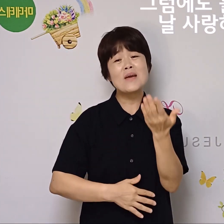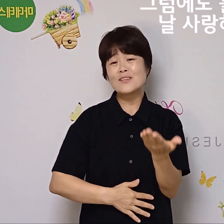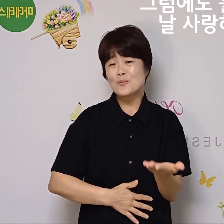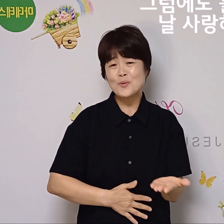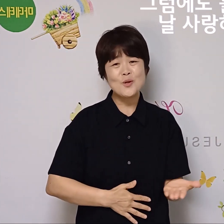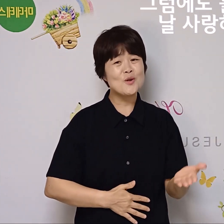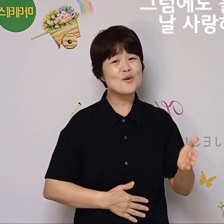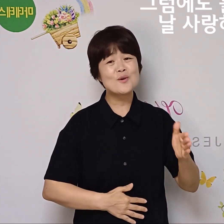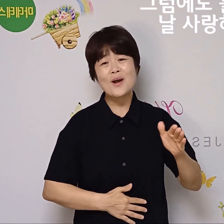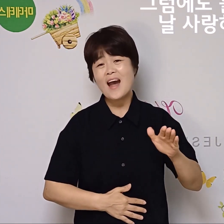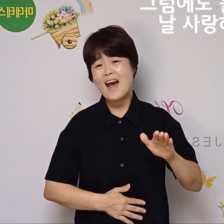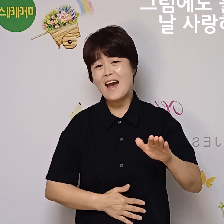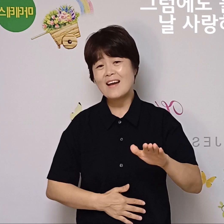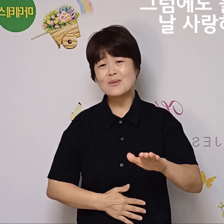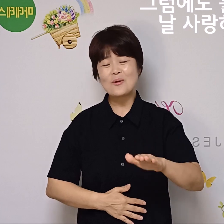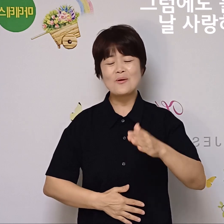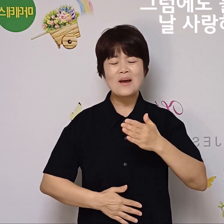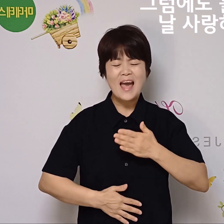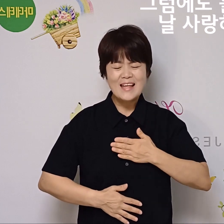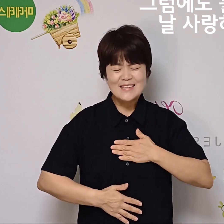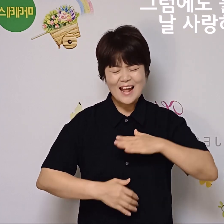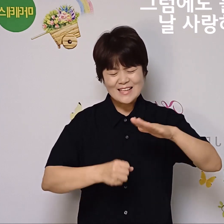그럼에도 불구하고 날